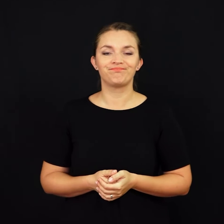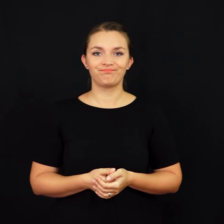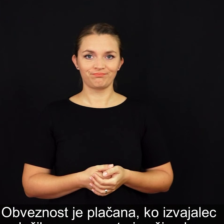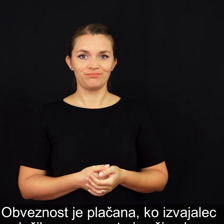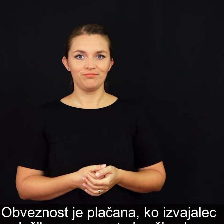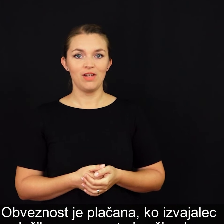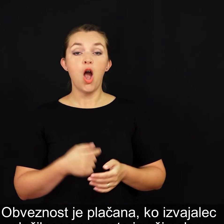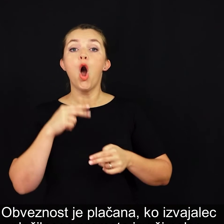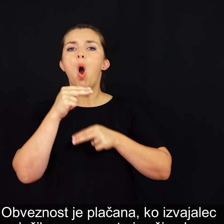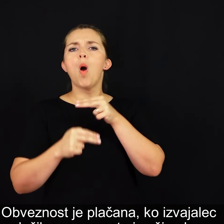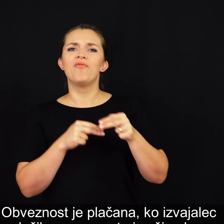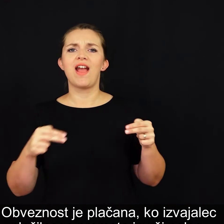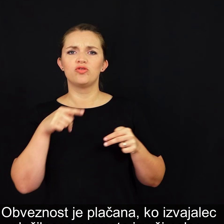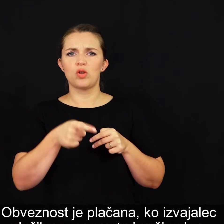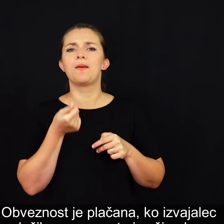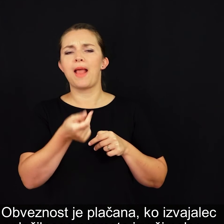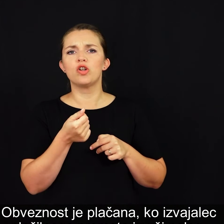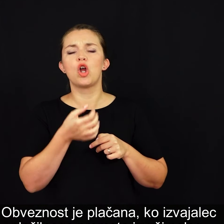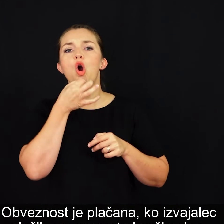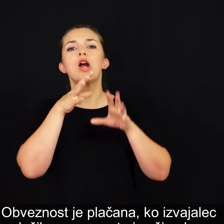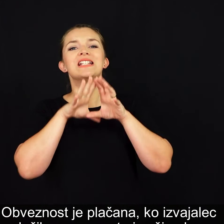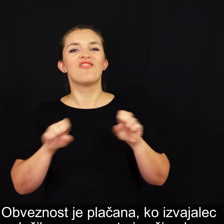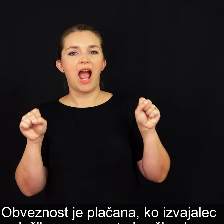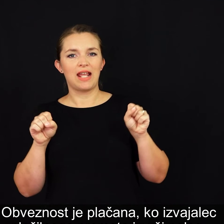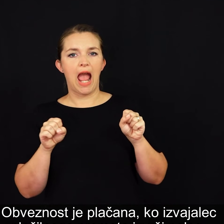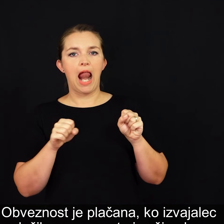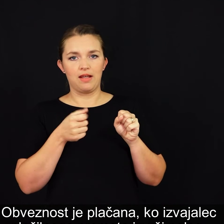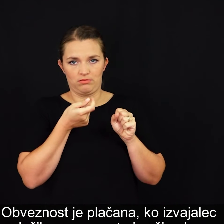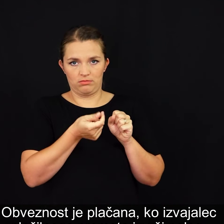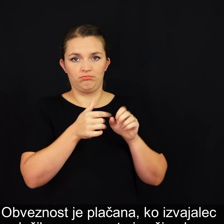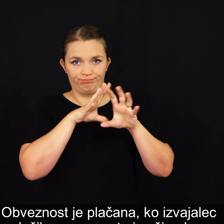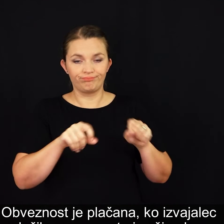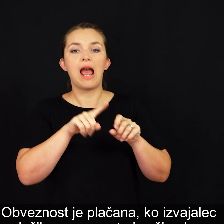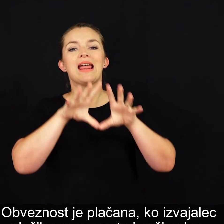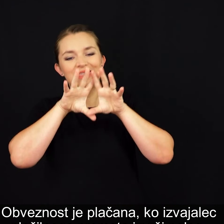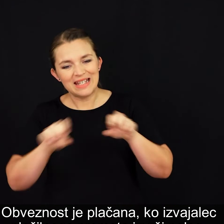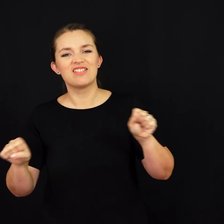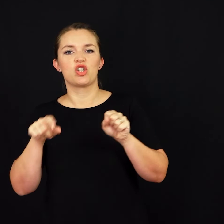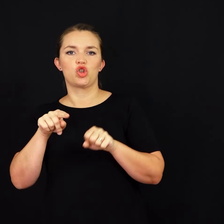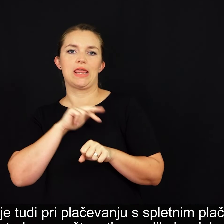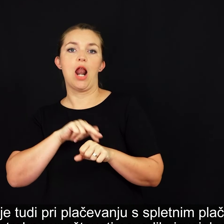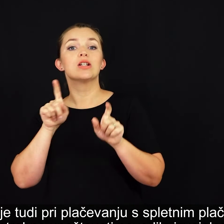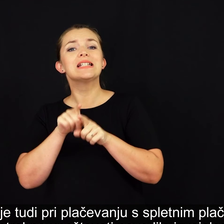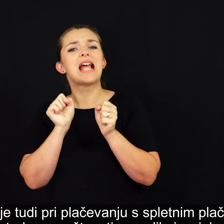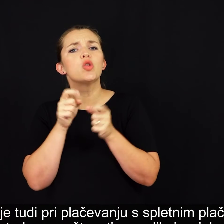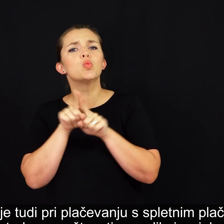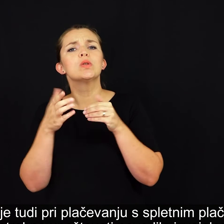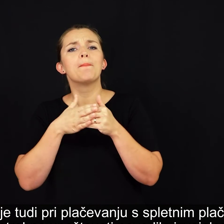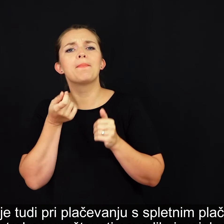Obveznost je plačana, ko izvajalec plačilnega prometa izvrši nalog. Zato je tudi pri plačevanju s